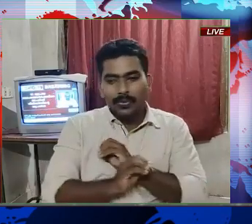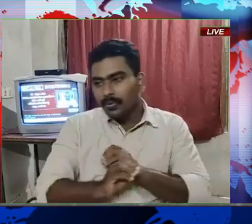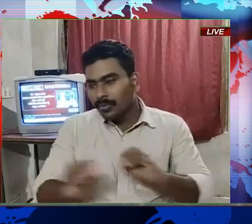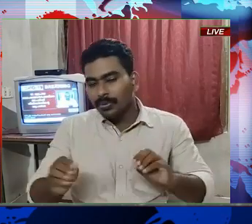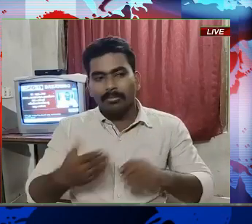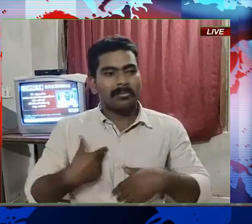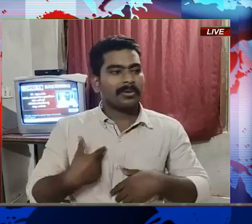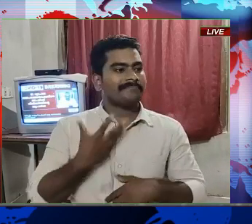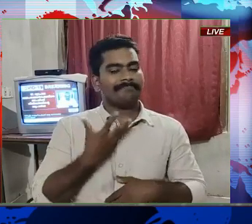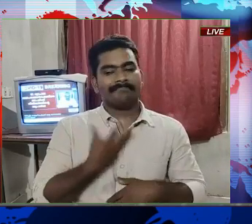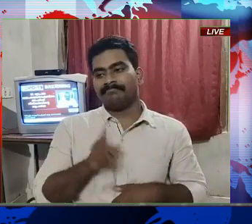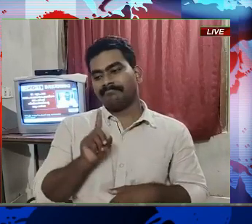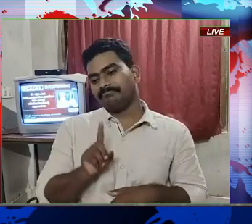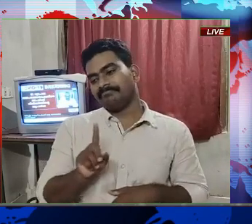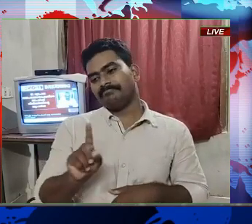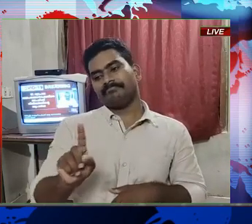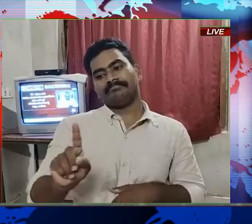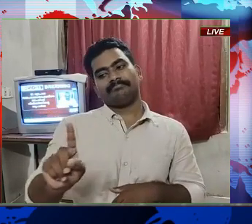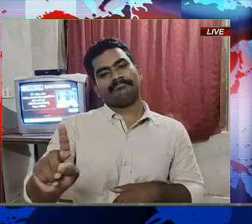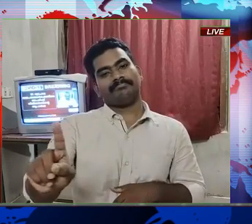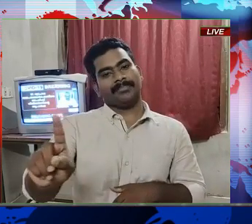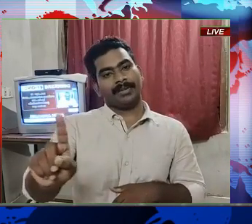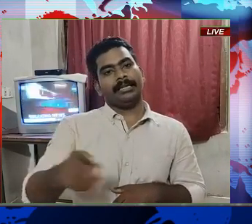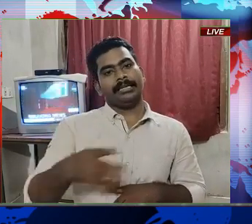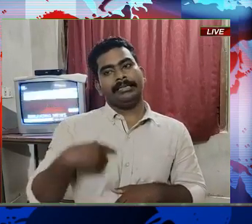സംസ്ഥാന സർക്കാർ ഇടപെട്ടിട്ടുണ്ട്.